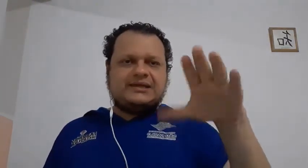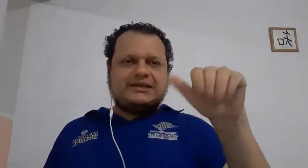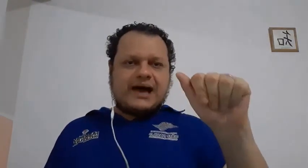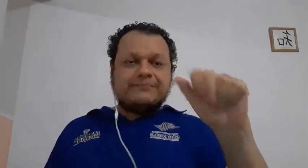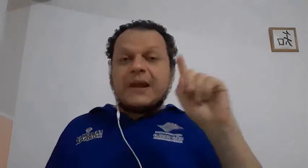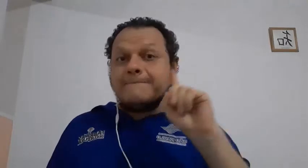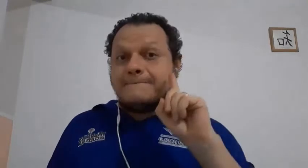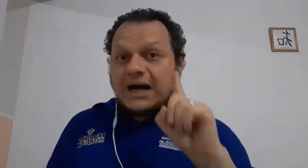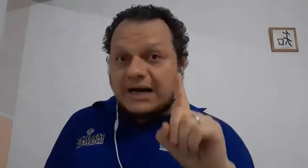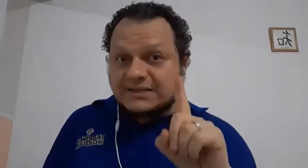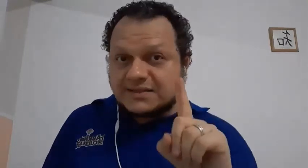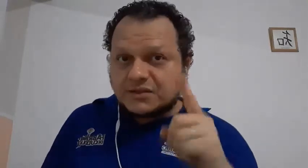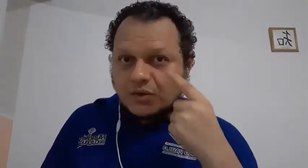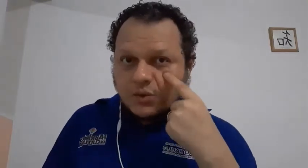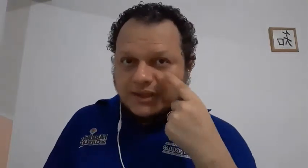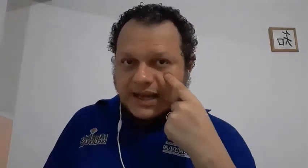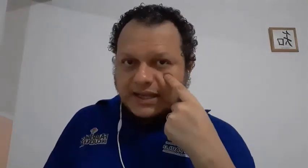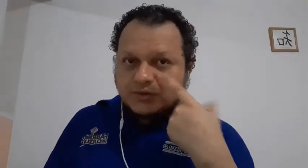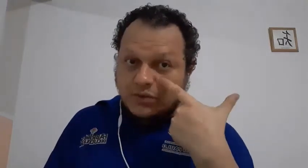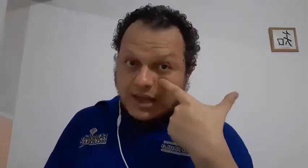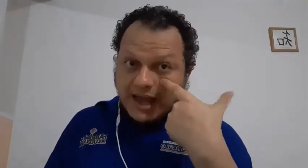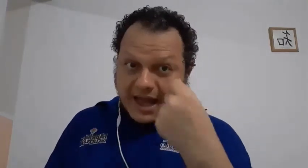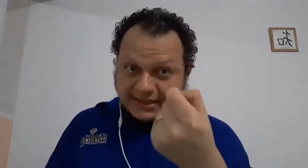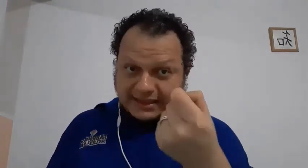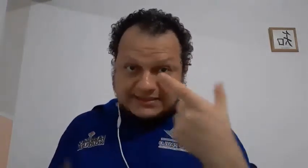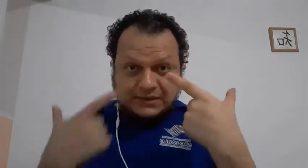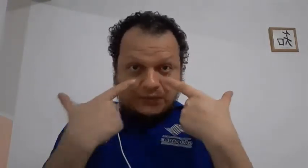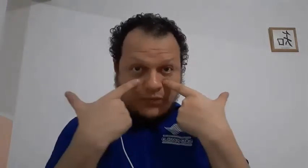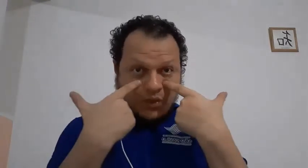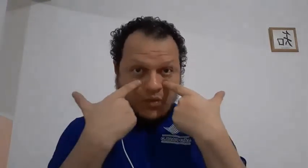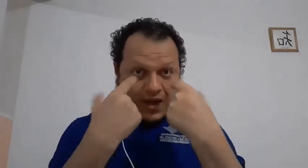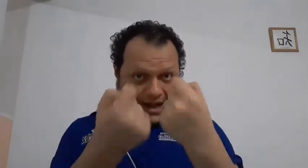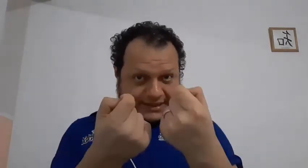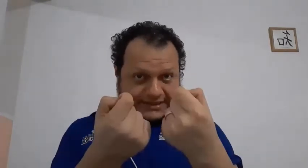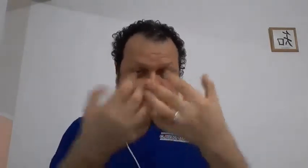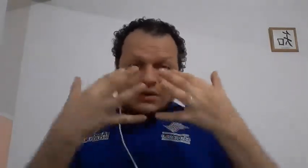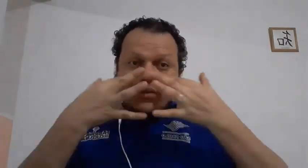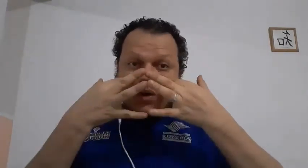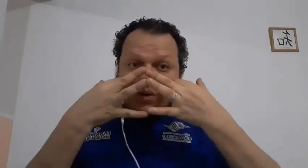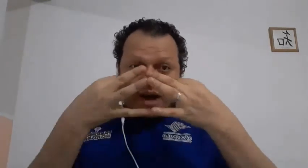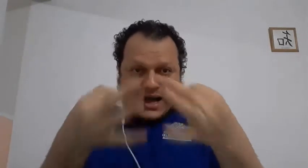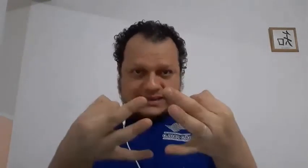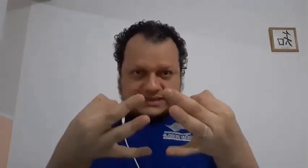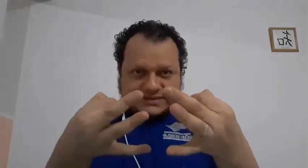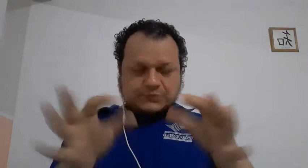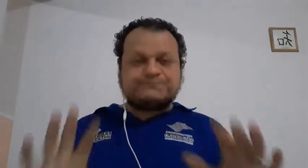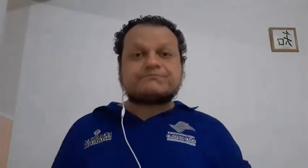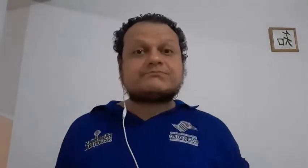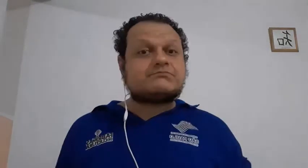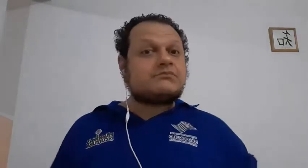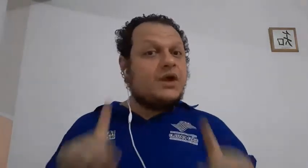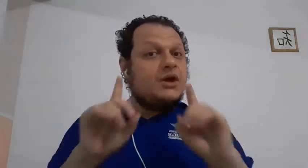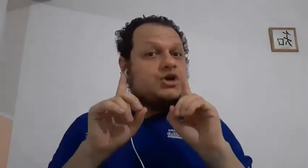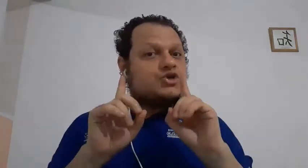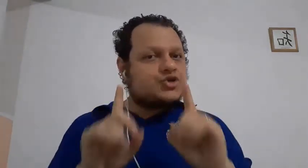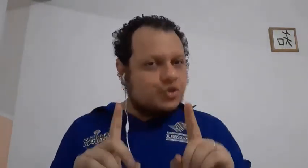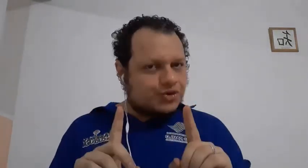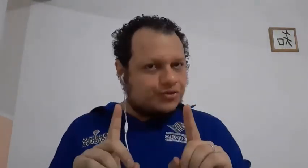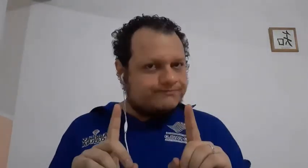cadeira. Mas, cuidado, atenção, ou atenção, ou atenção. Surdo,